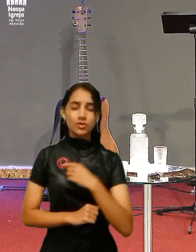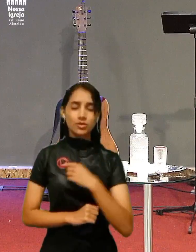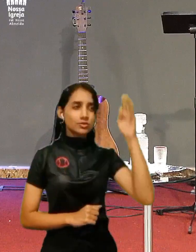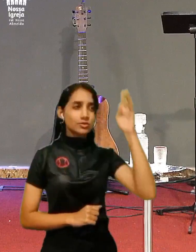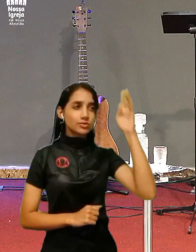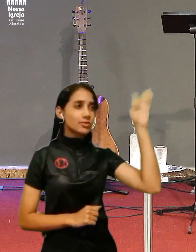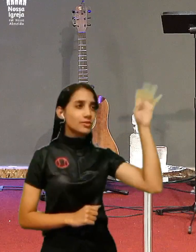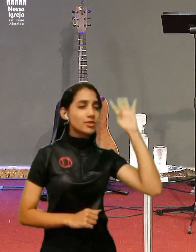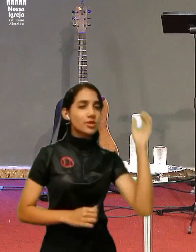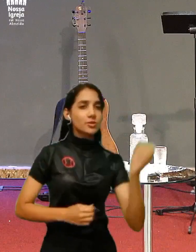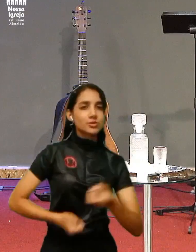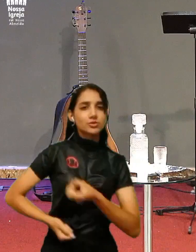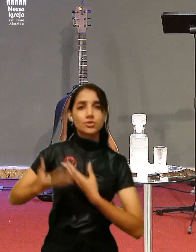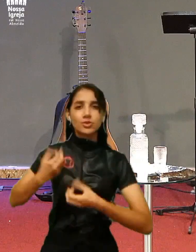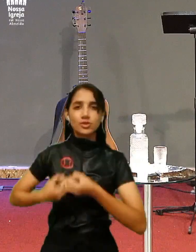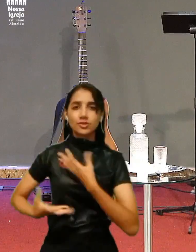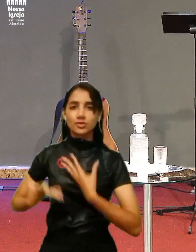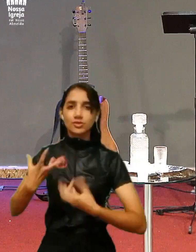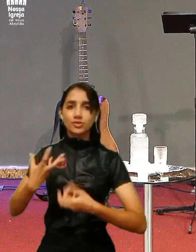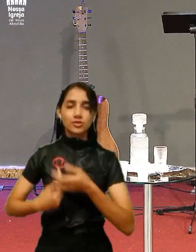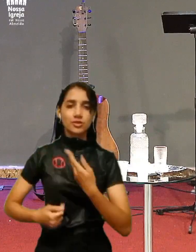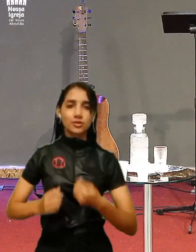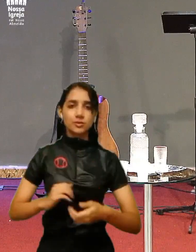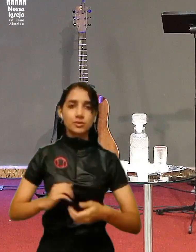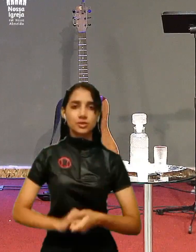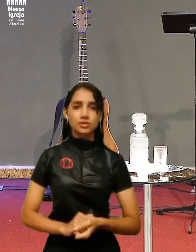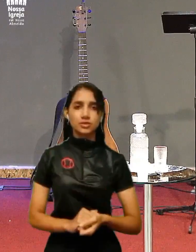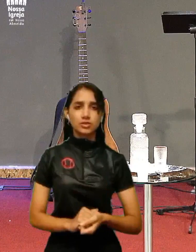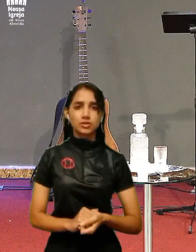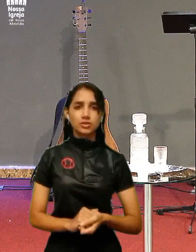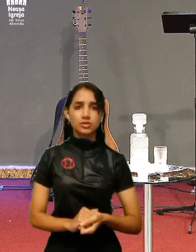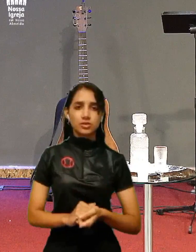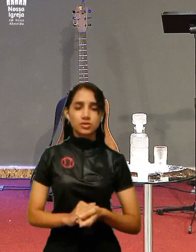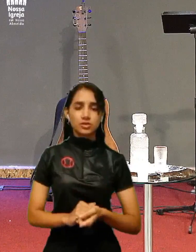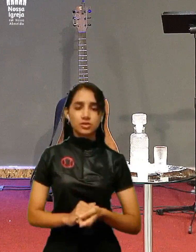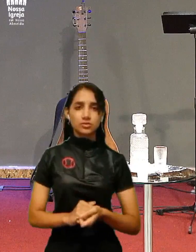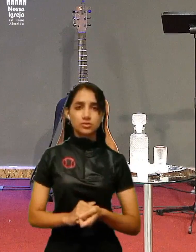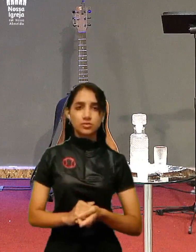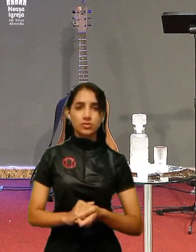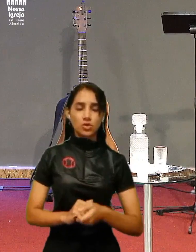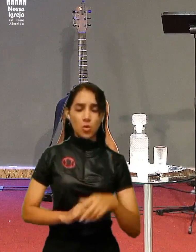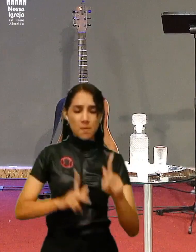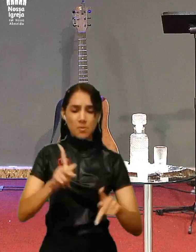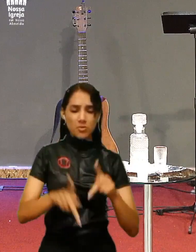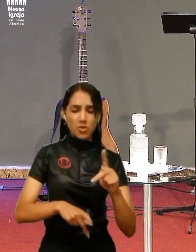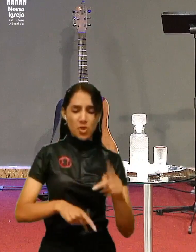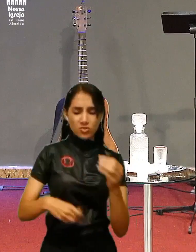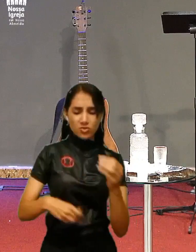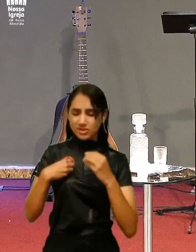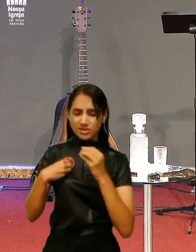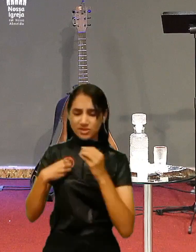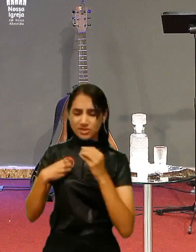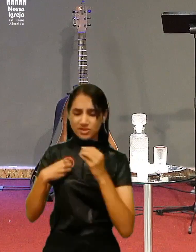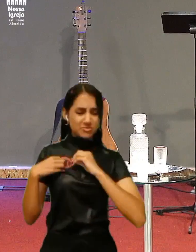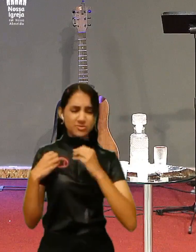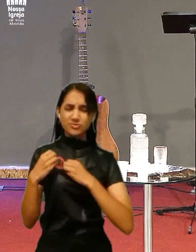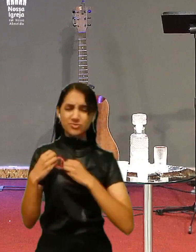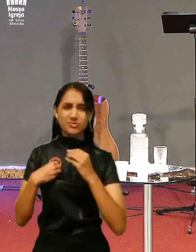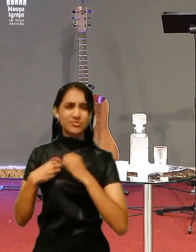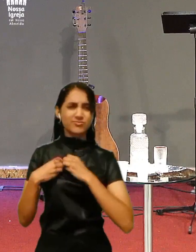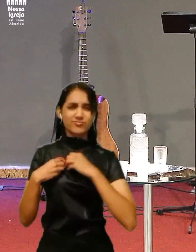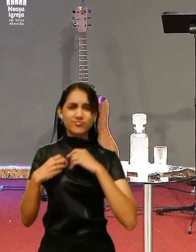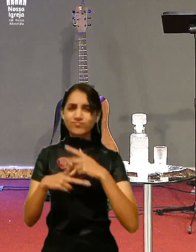de uma sociedade ruim, racista, que era Los Angeles do início do século passado, extremamente